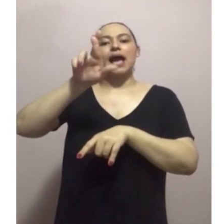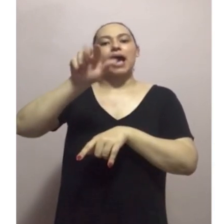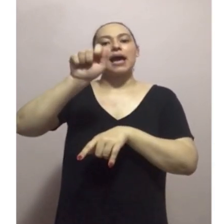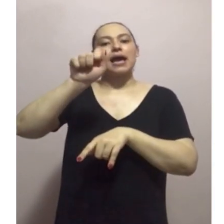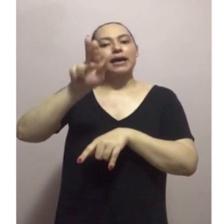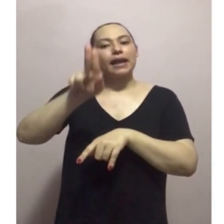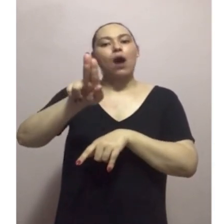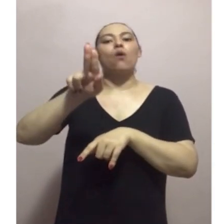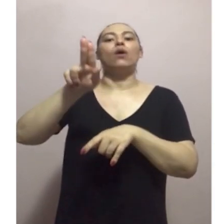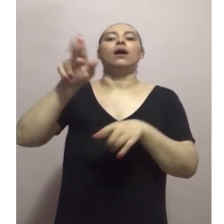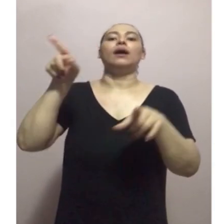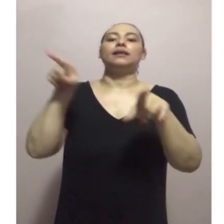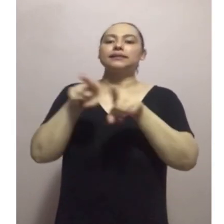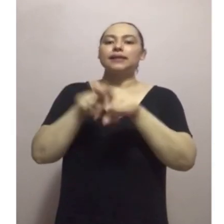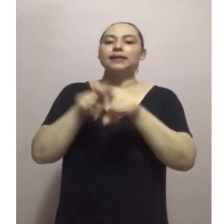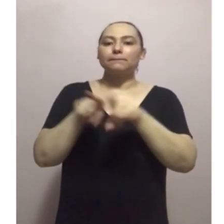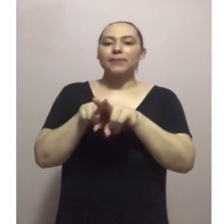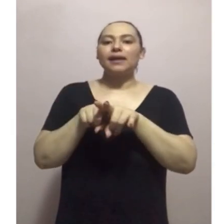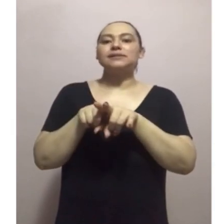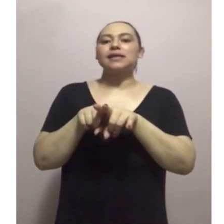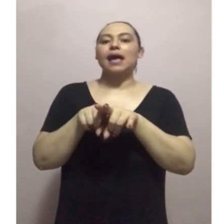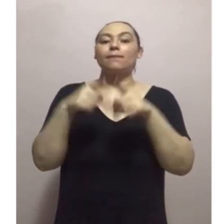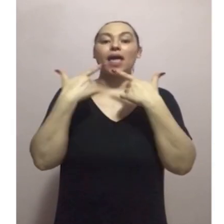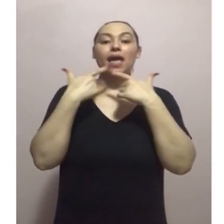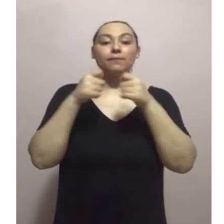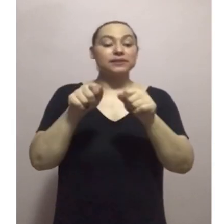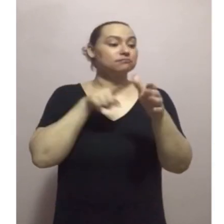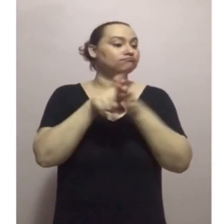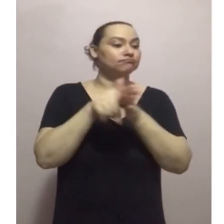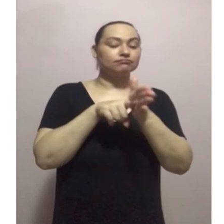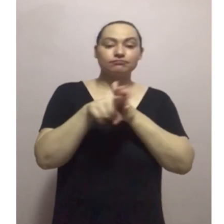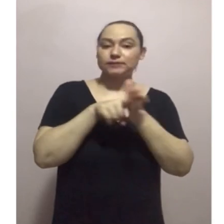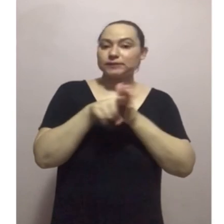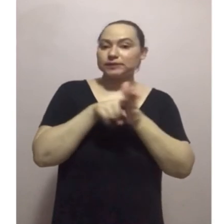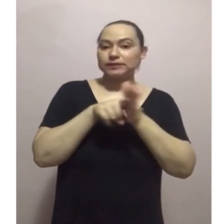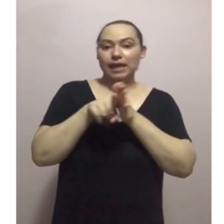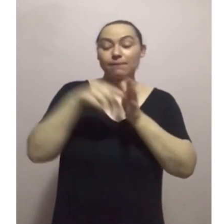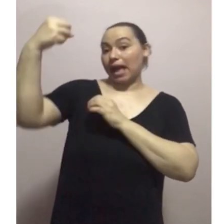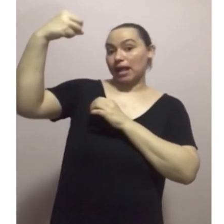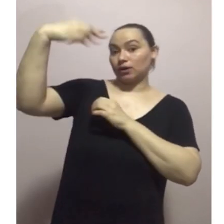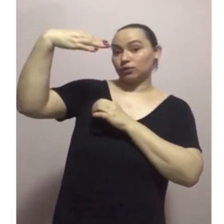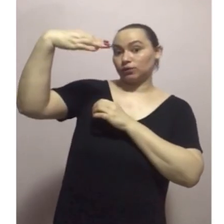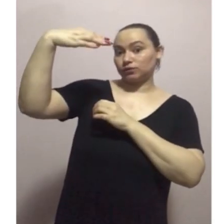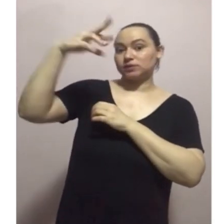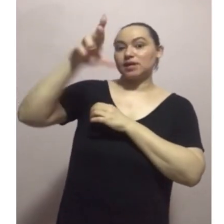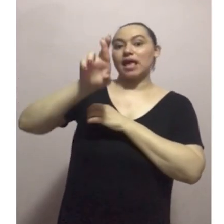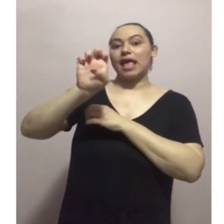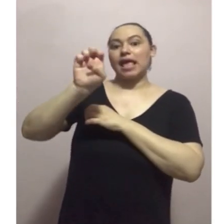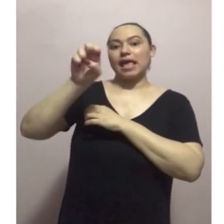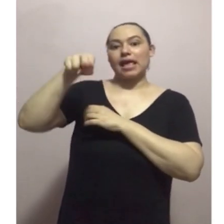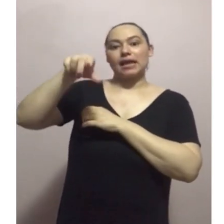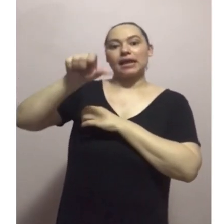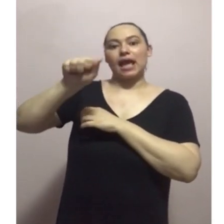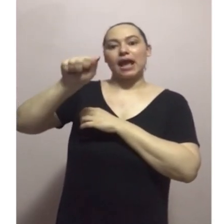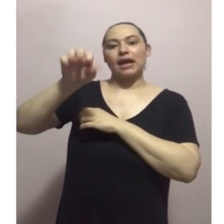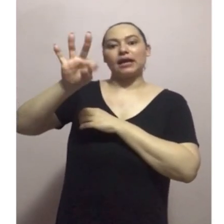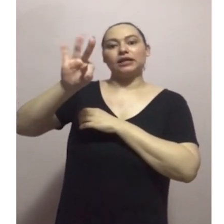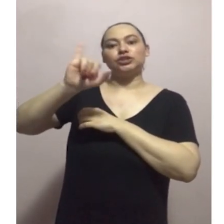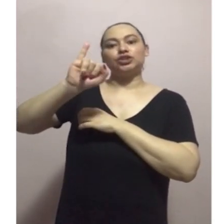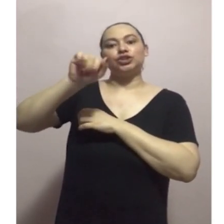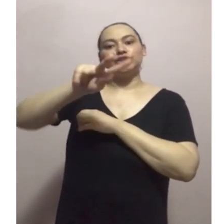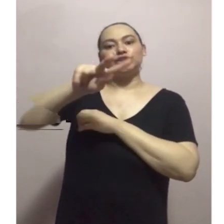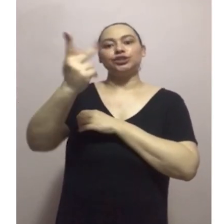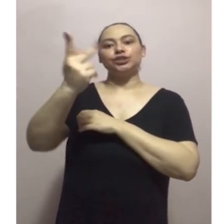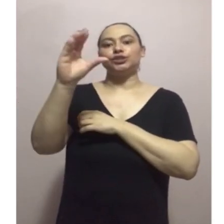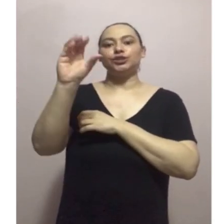pouco mais e pesquisar essa linguagem, que é o caso que você falou. A luz do Renatinho, que já ganhou 1 milhão de prêmio Michel, não